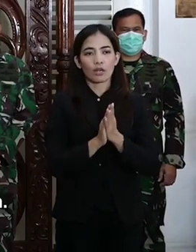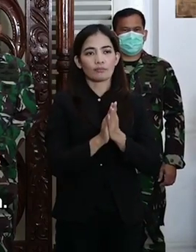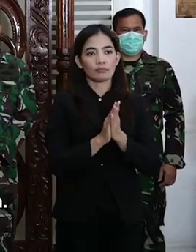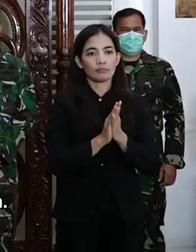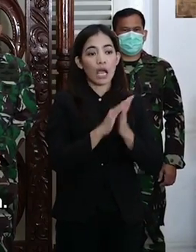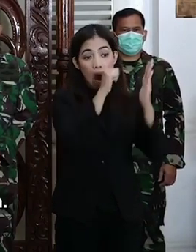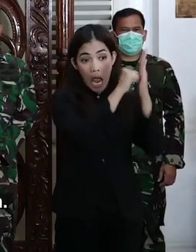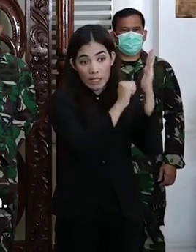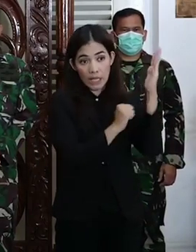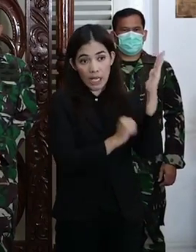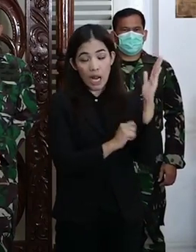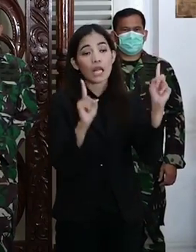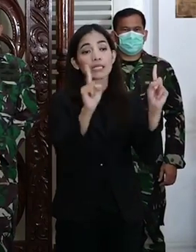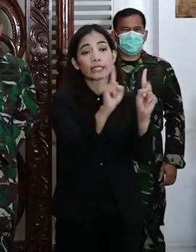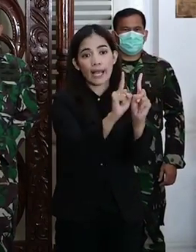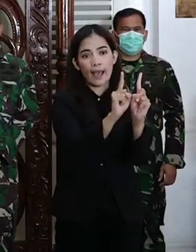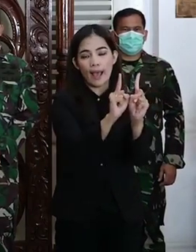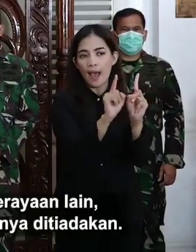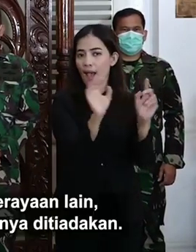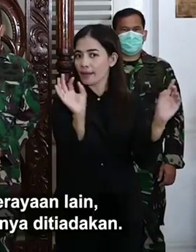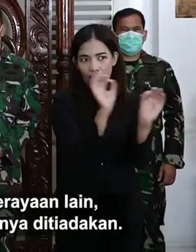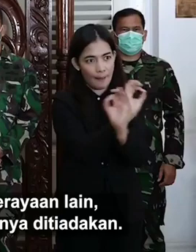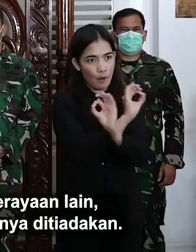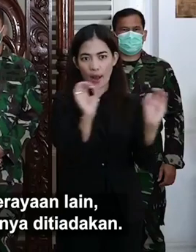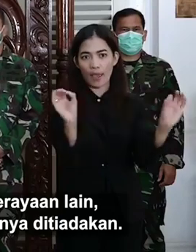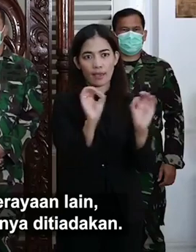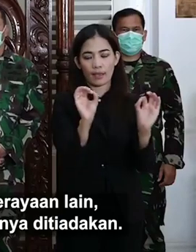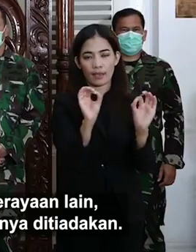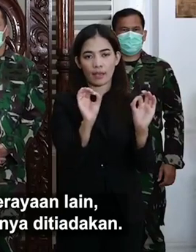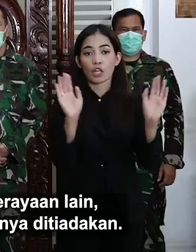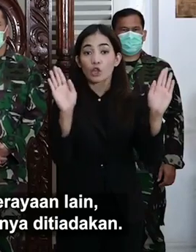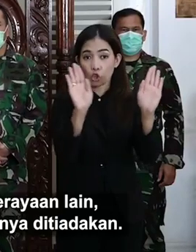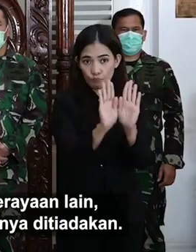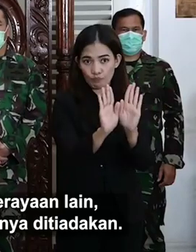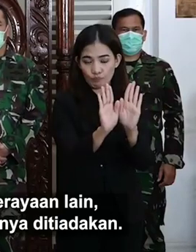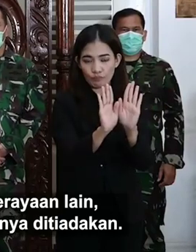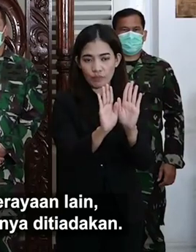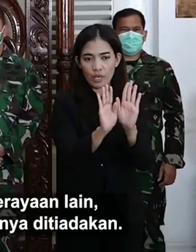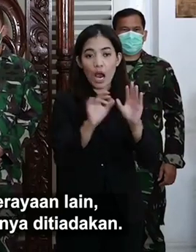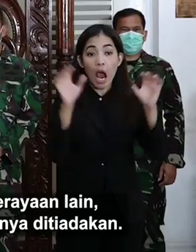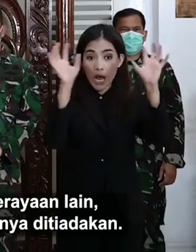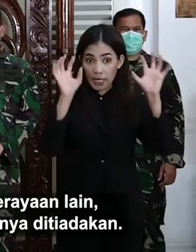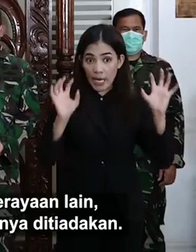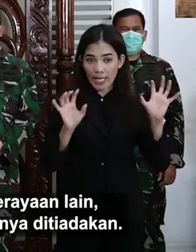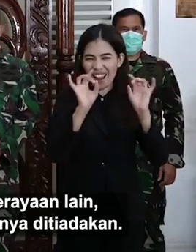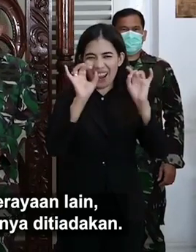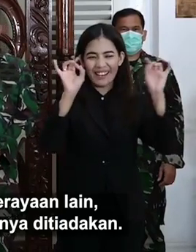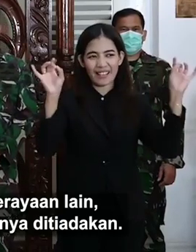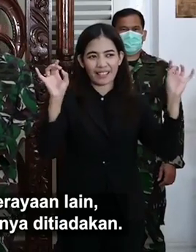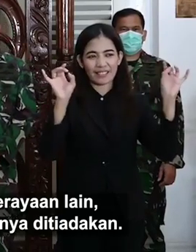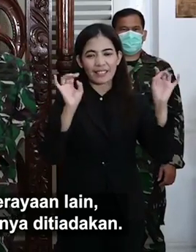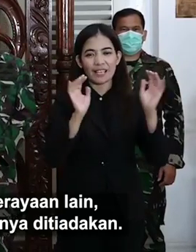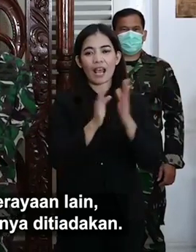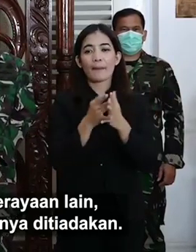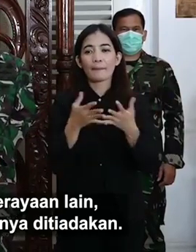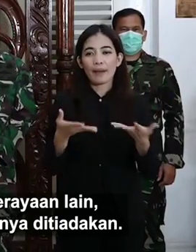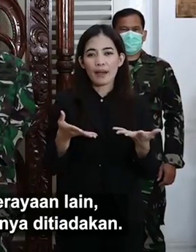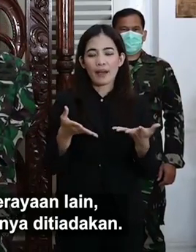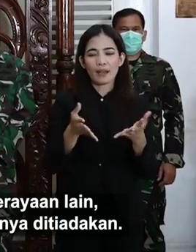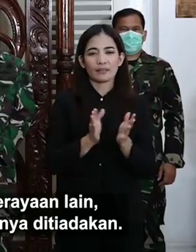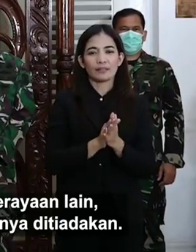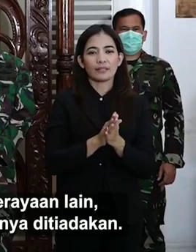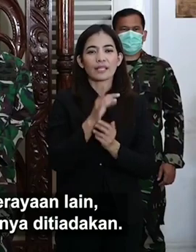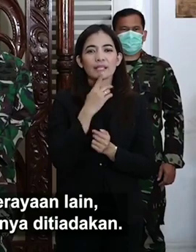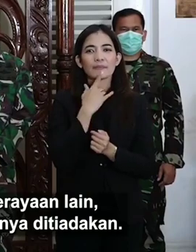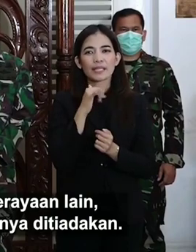resepsi ditiadakan. Begitu juga dengan kegiatan-kegiatan perayaan lain seperti kegiatan